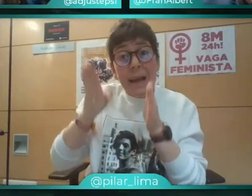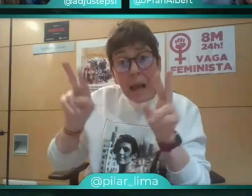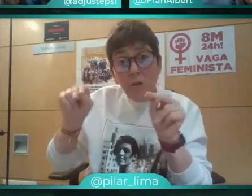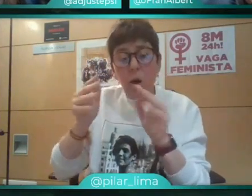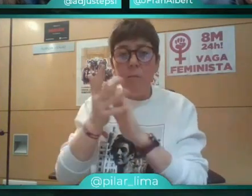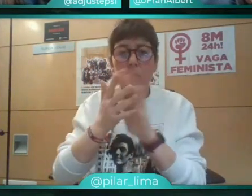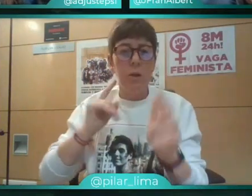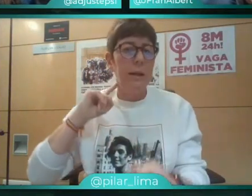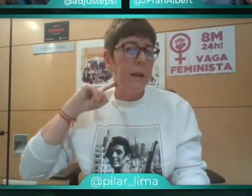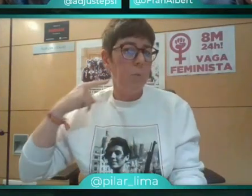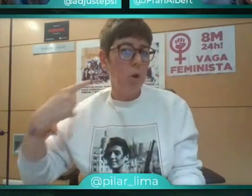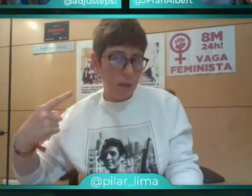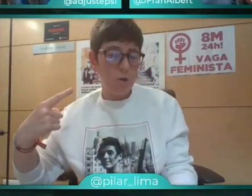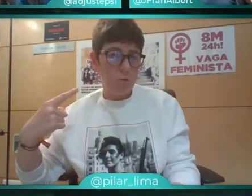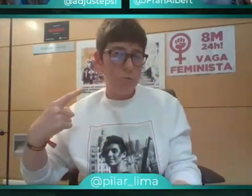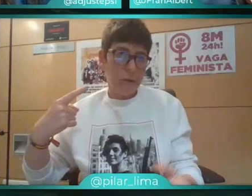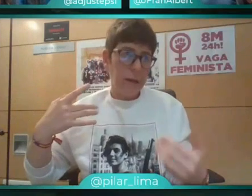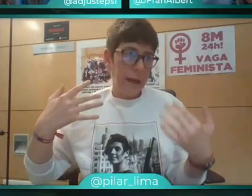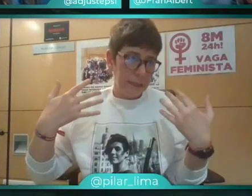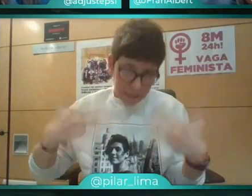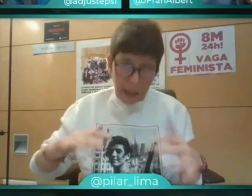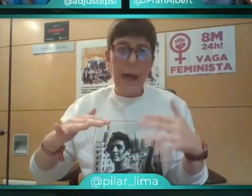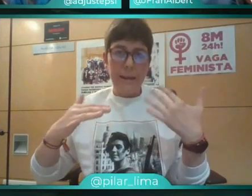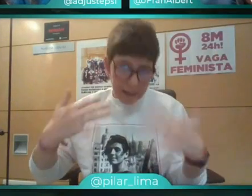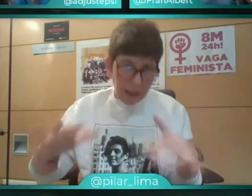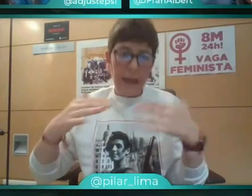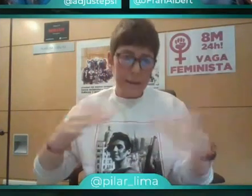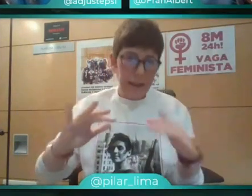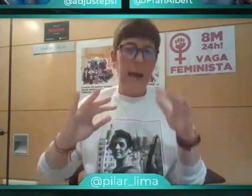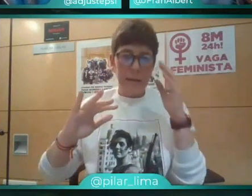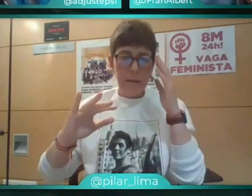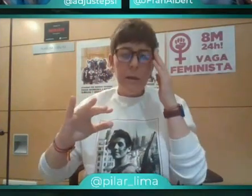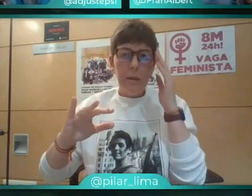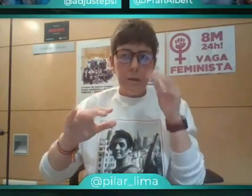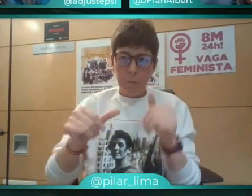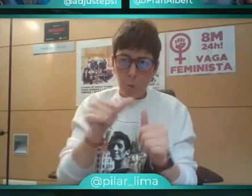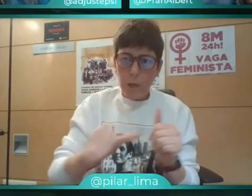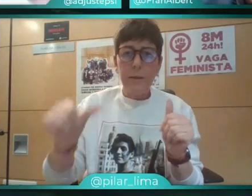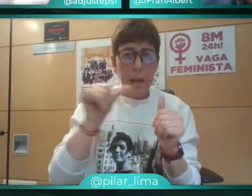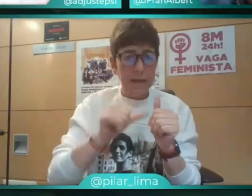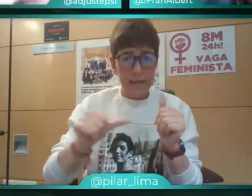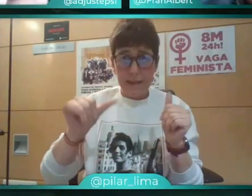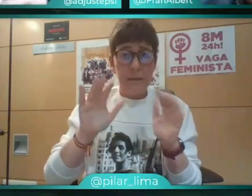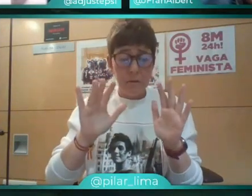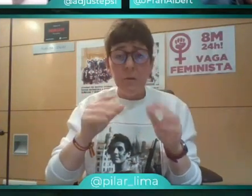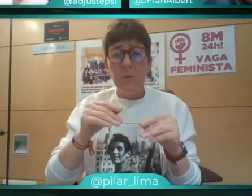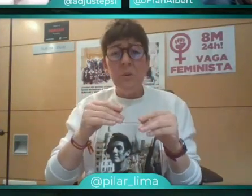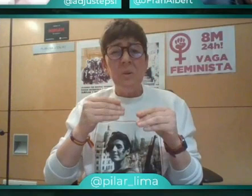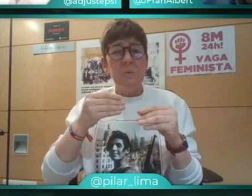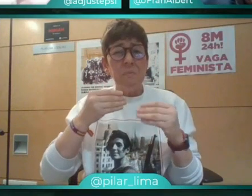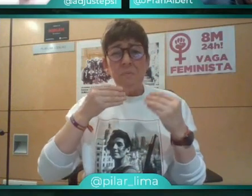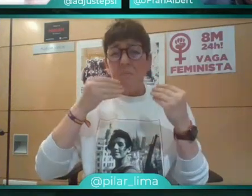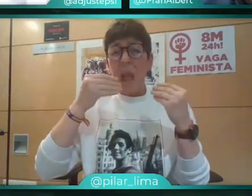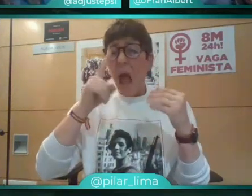en los cargos públicos estamos hablando en este caso de la ministra Irene Montero que tela tela tela